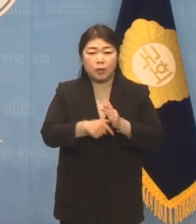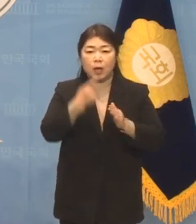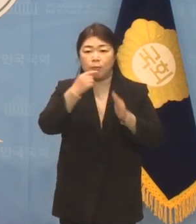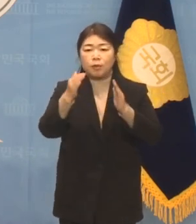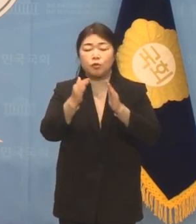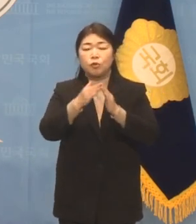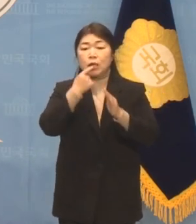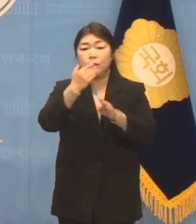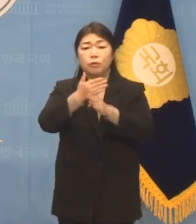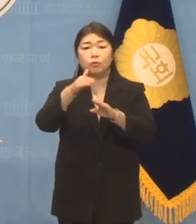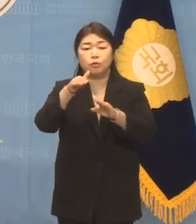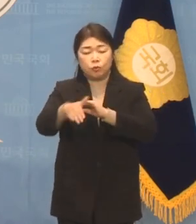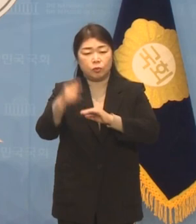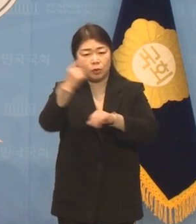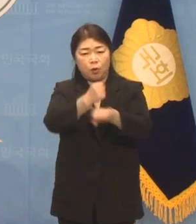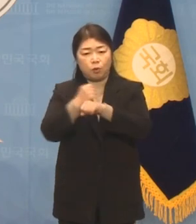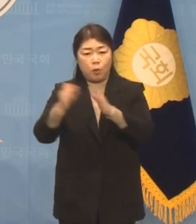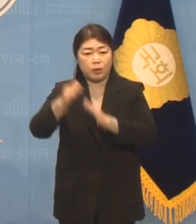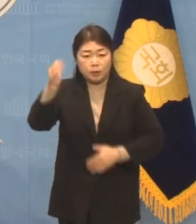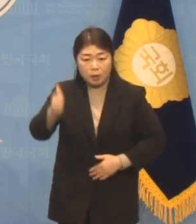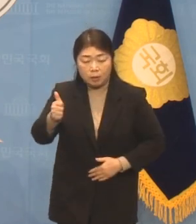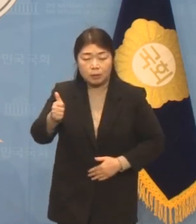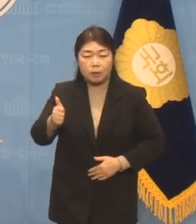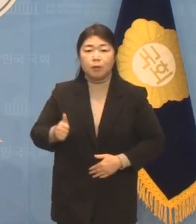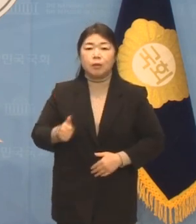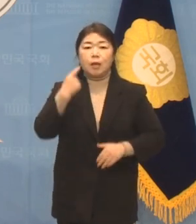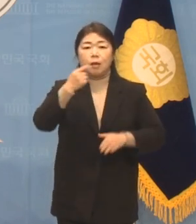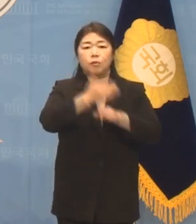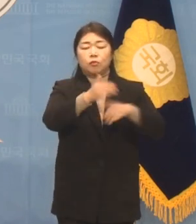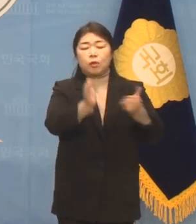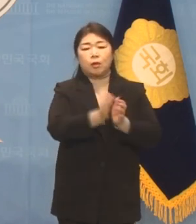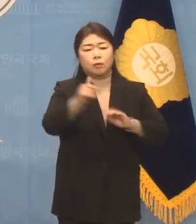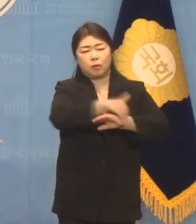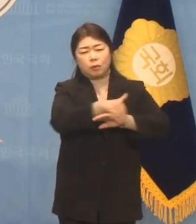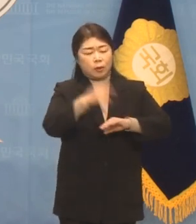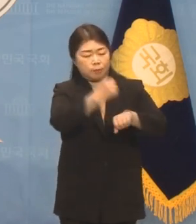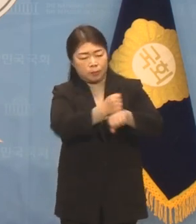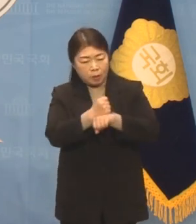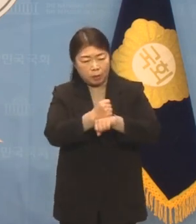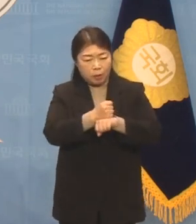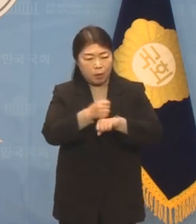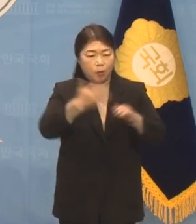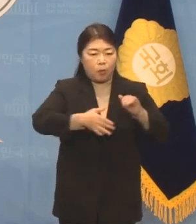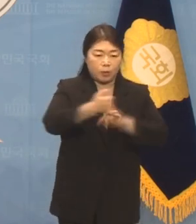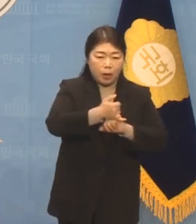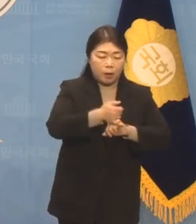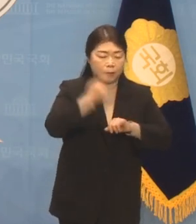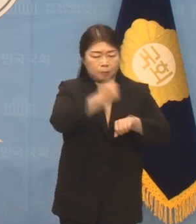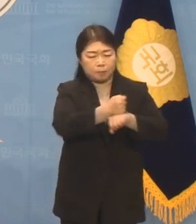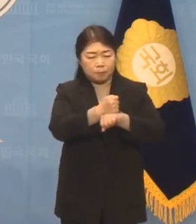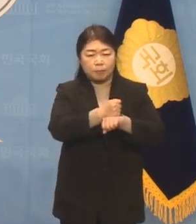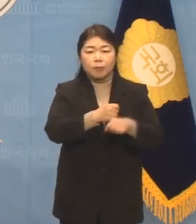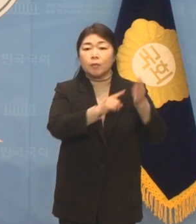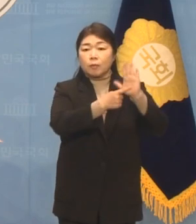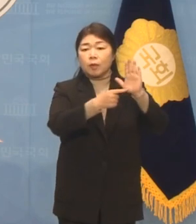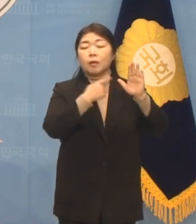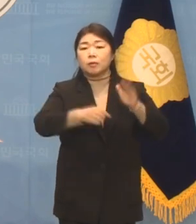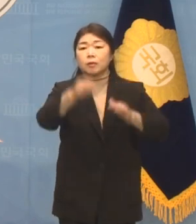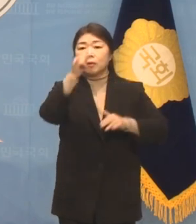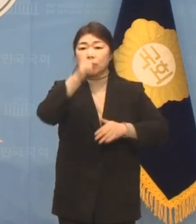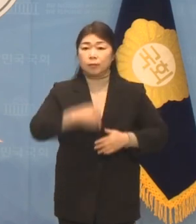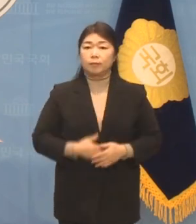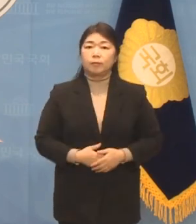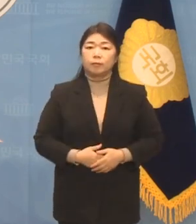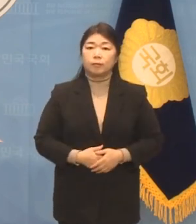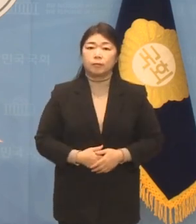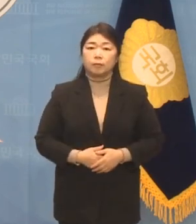민주연구원장으로서 당의 정책과 공약을 발굴하고 다듬는 데 총력을 다한 바 있습니다. 정치